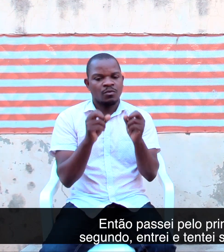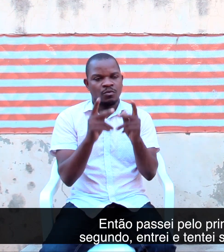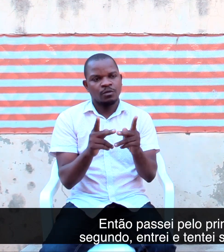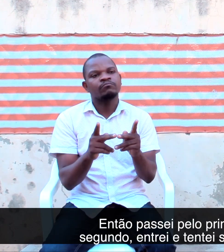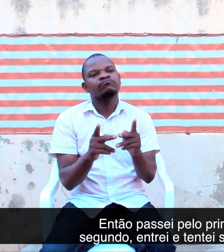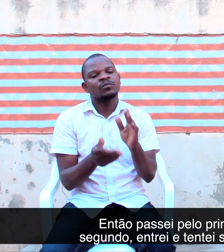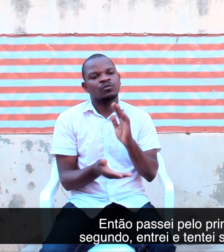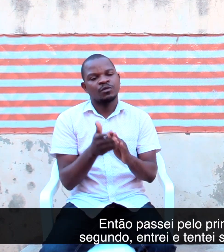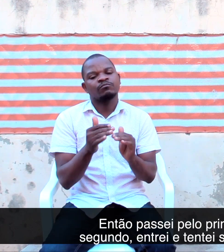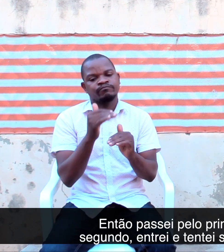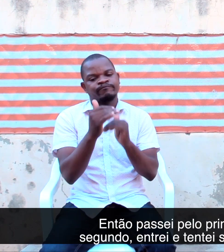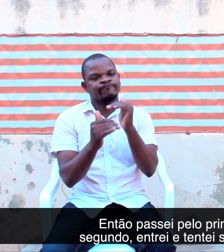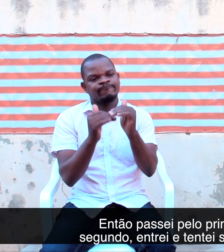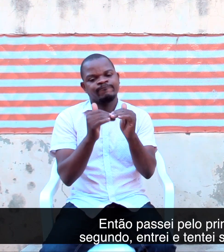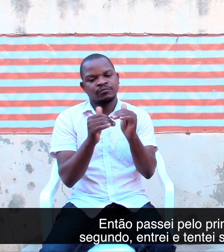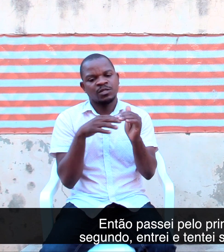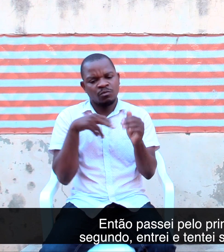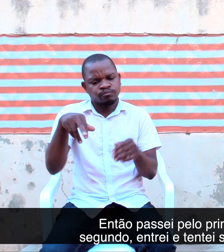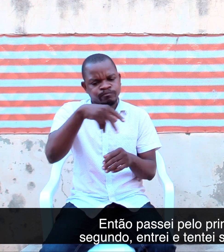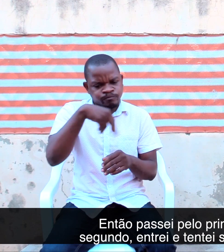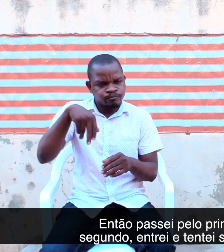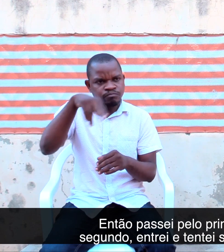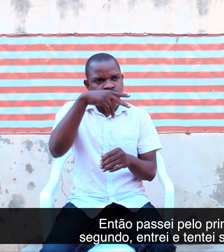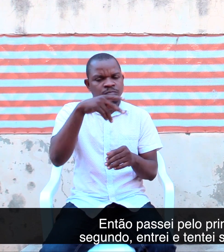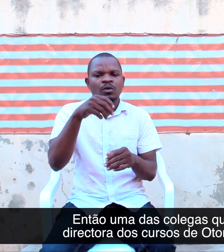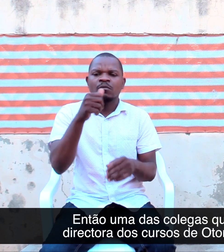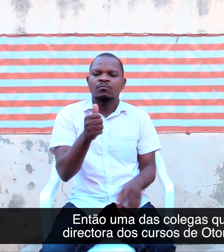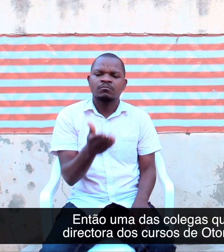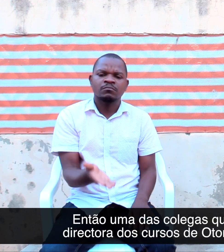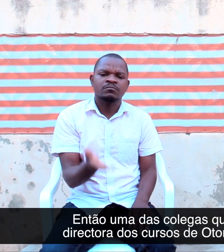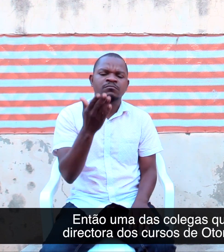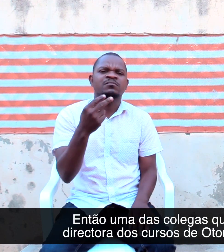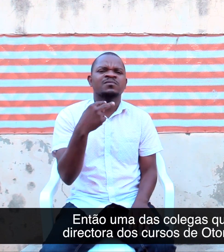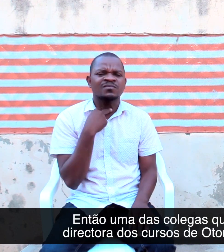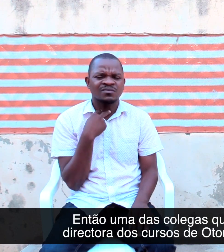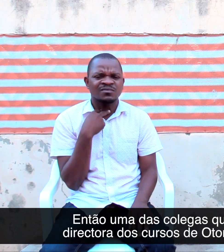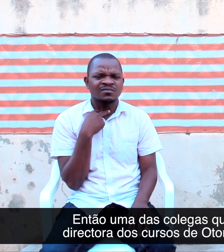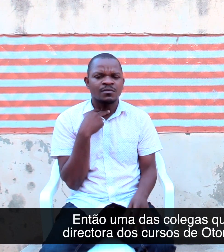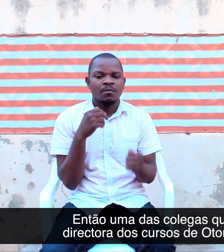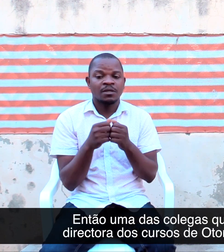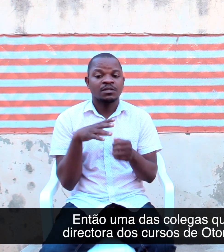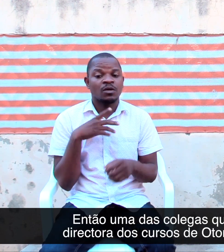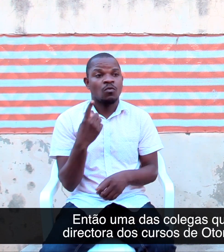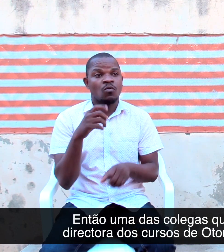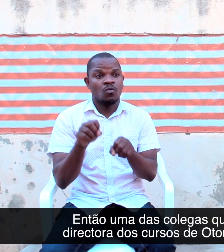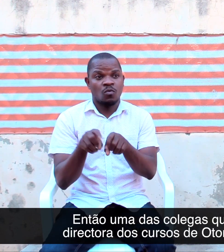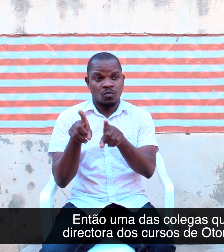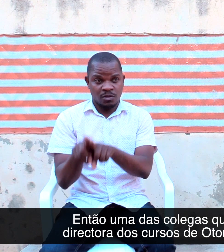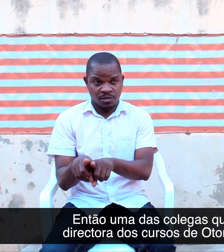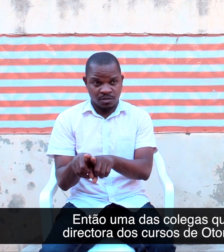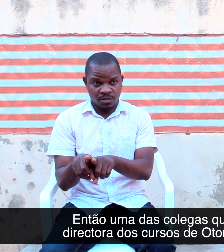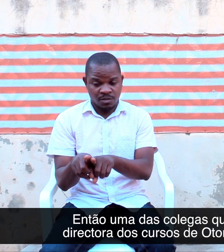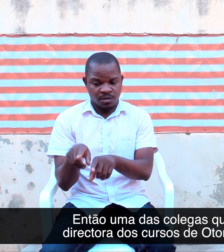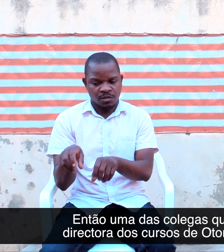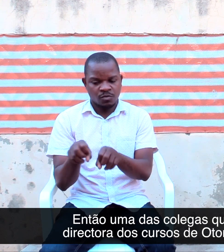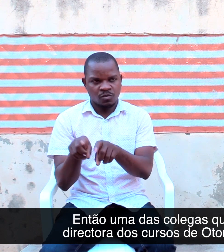o segundo piso, entro, tento saudar, de novo a voz não sai. Então, uma das colegas que se apercebeu, que ela era diretora de